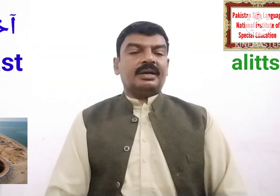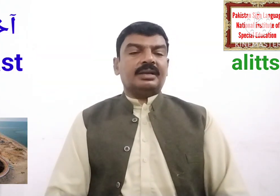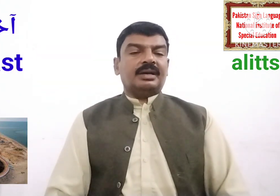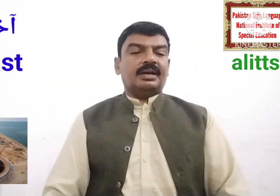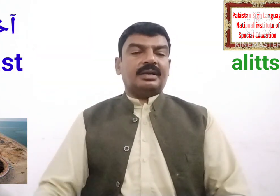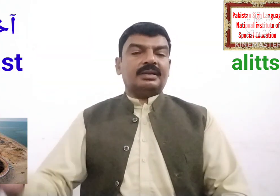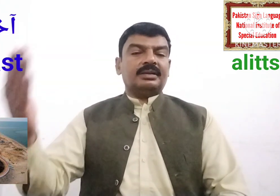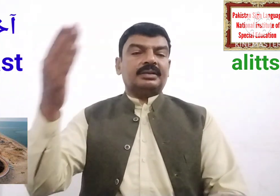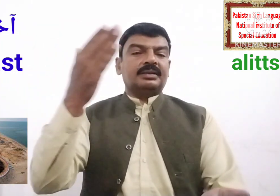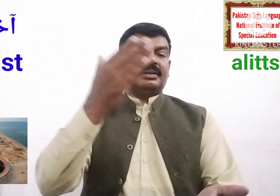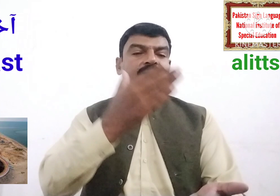आखिरकार,